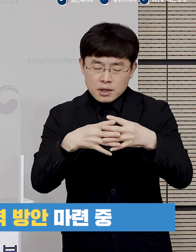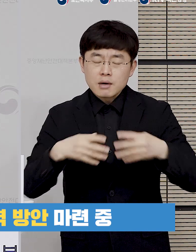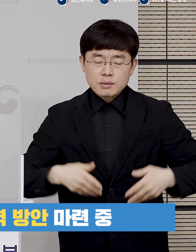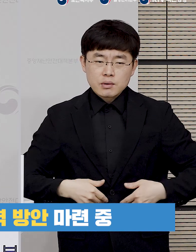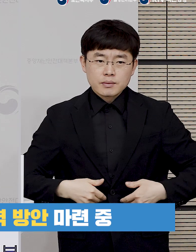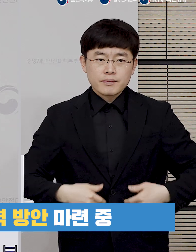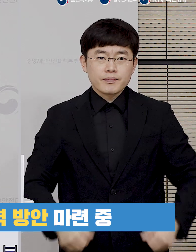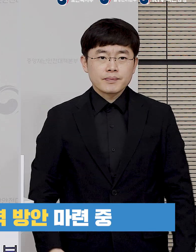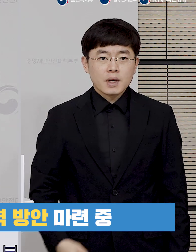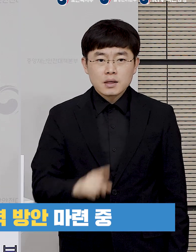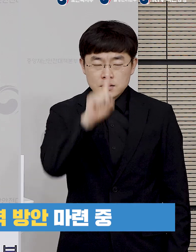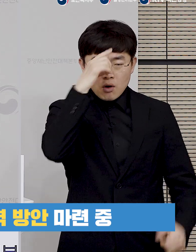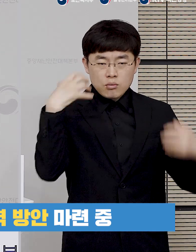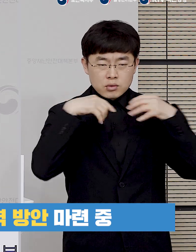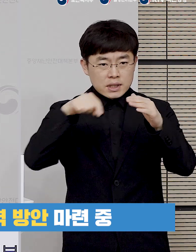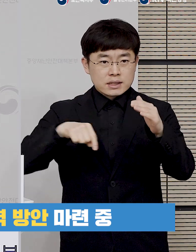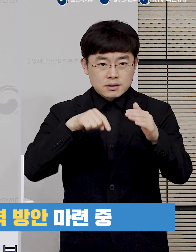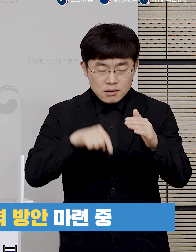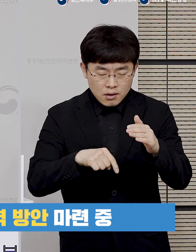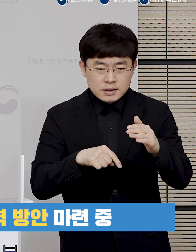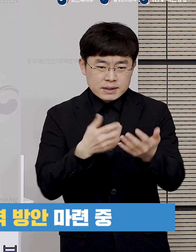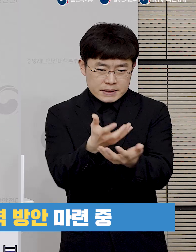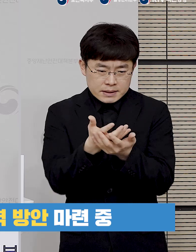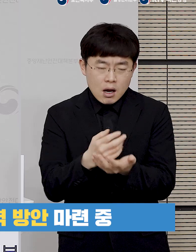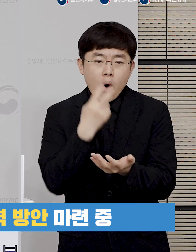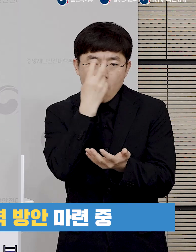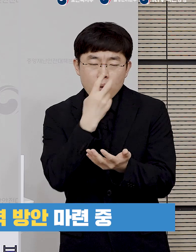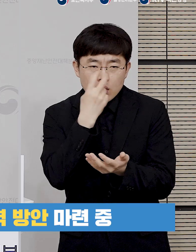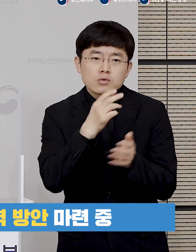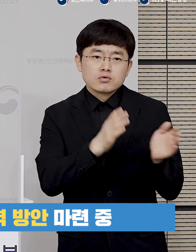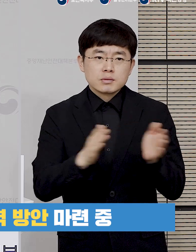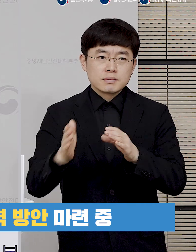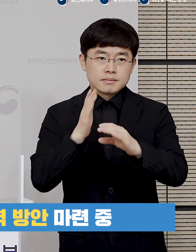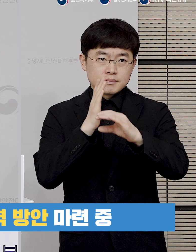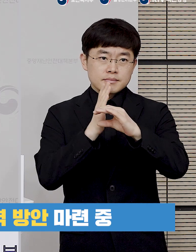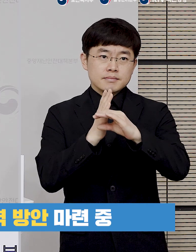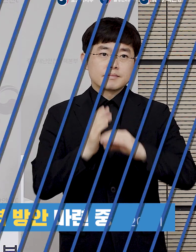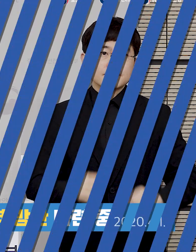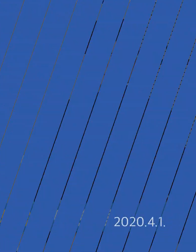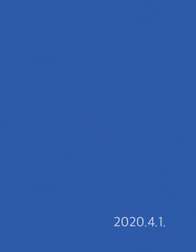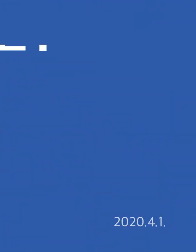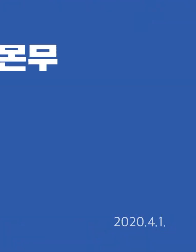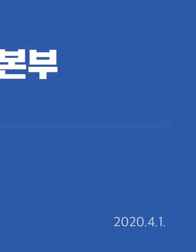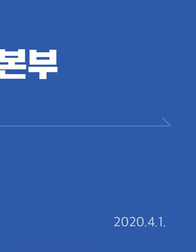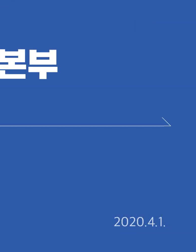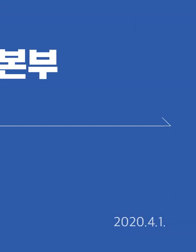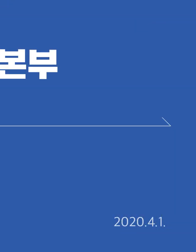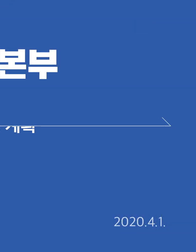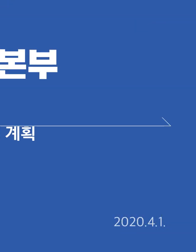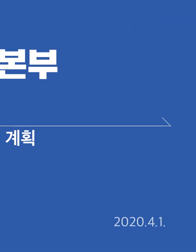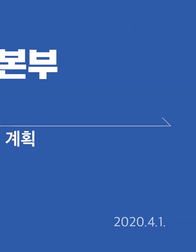있도록 하는 방안을 위해서 정부 4 에 검토와 준비를 진행하고 있습니다